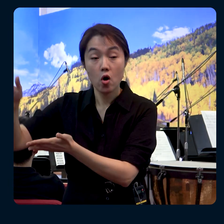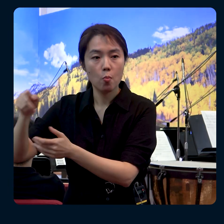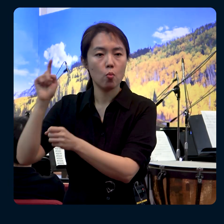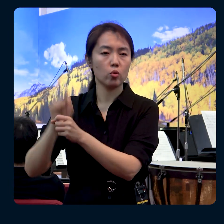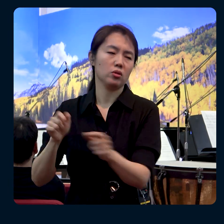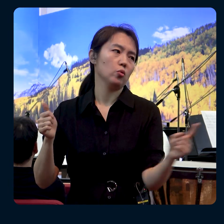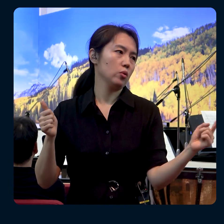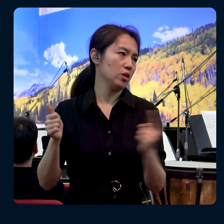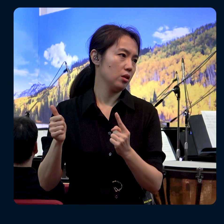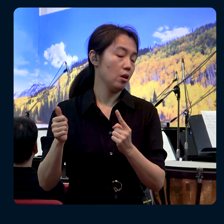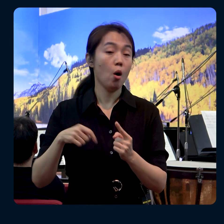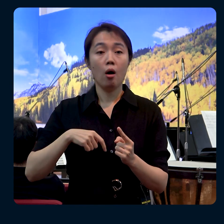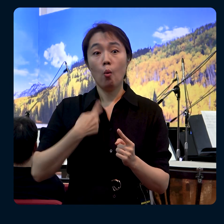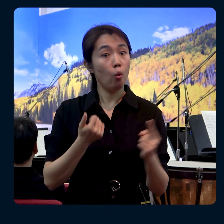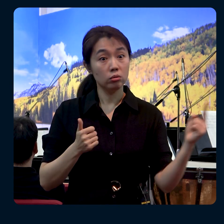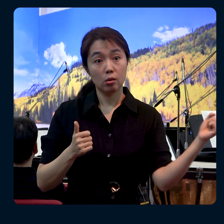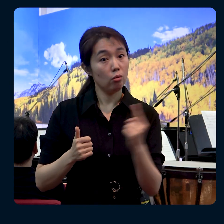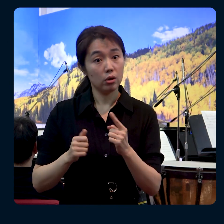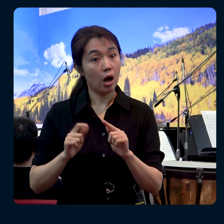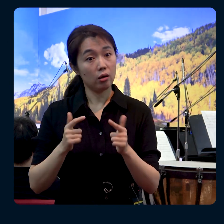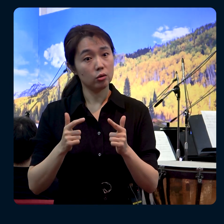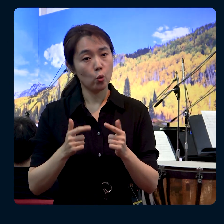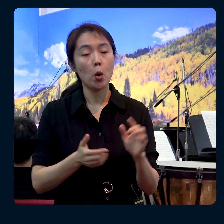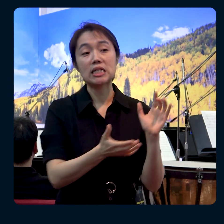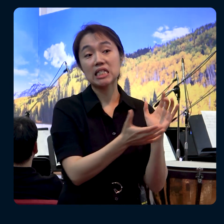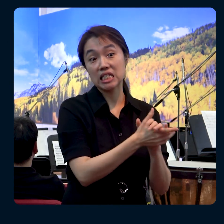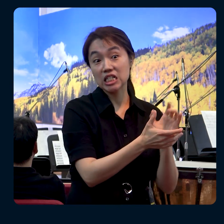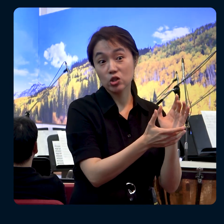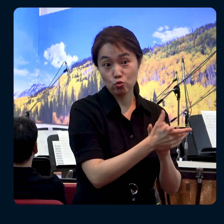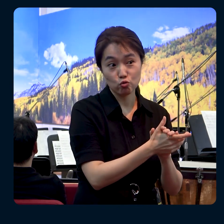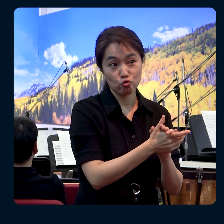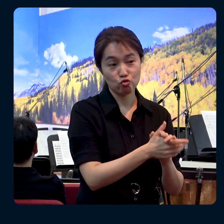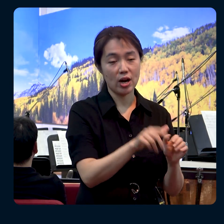왔어요? 친구 아웃삿.